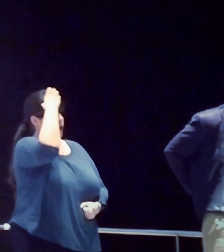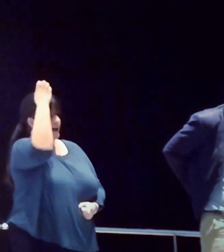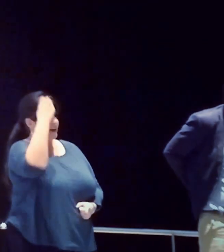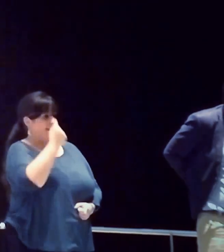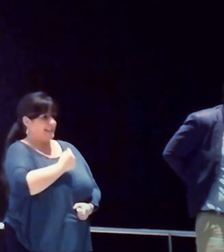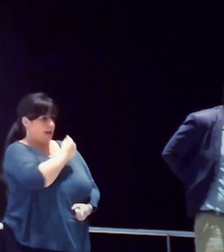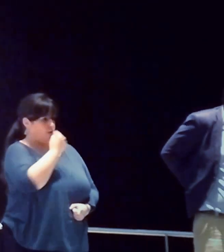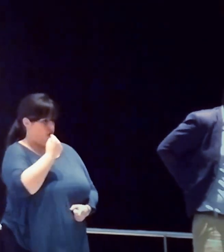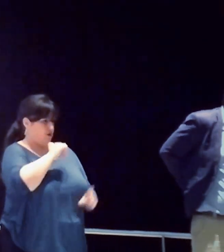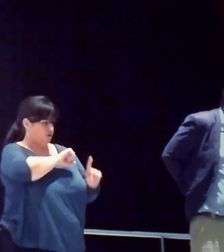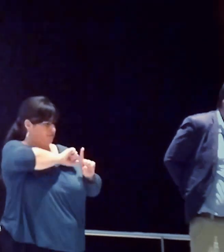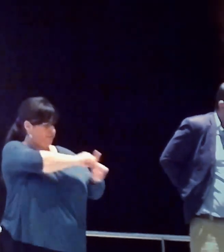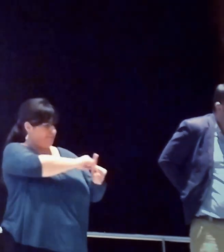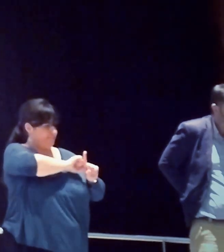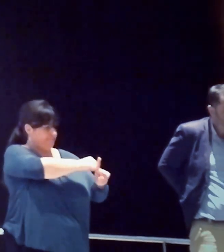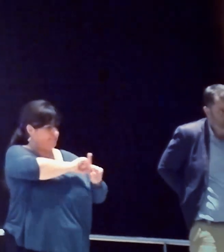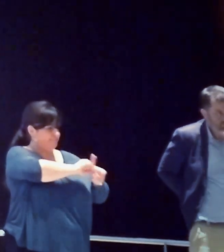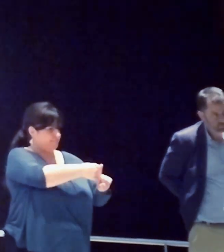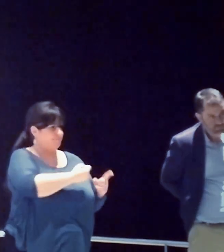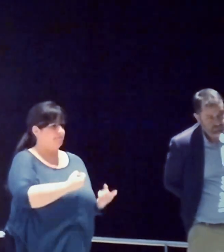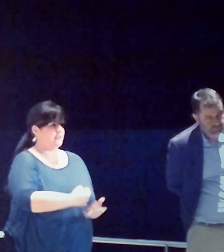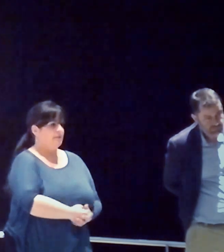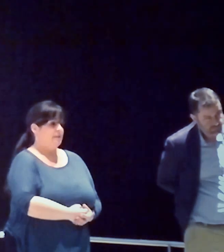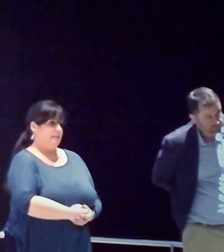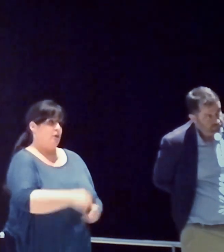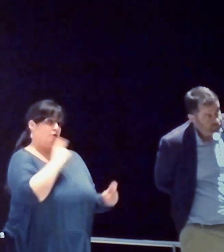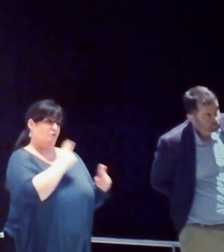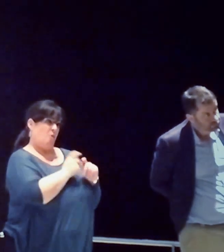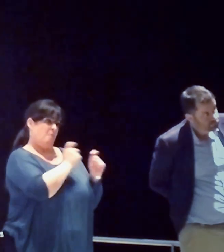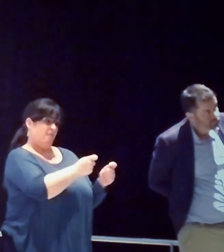llamados, desde hoy mismo en día,